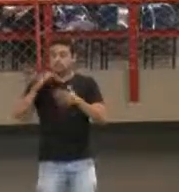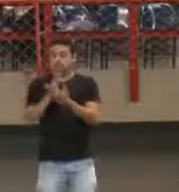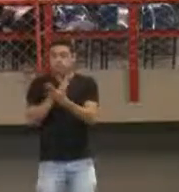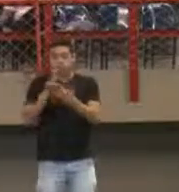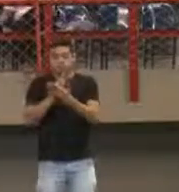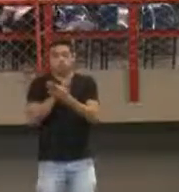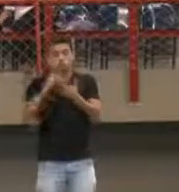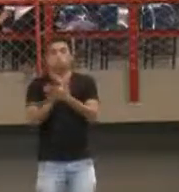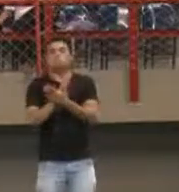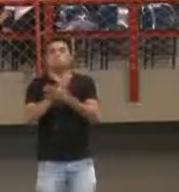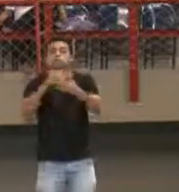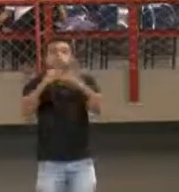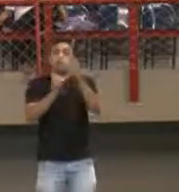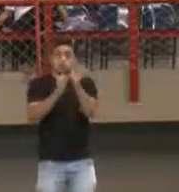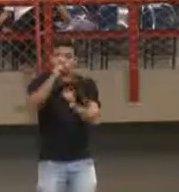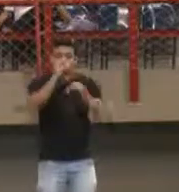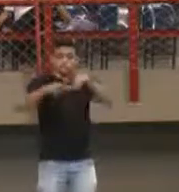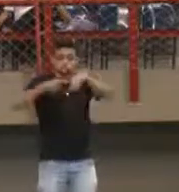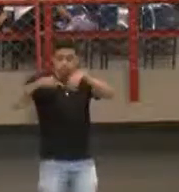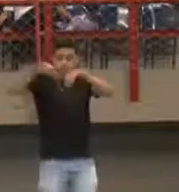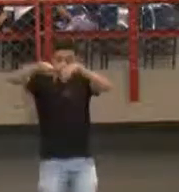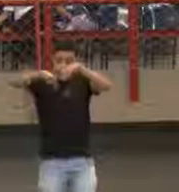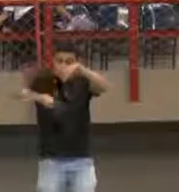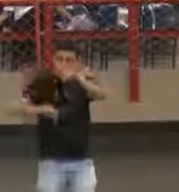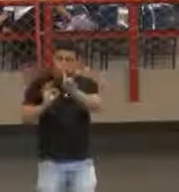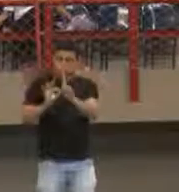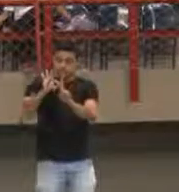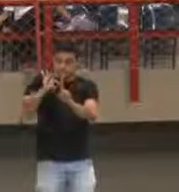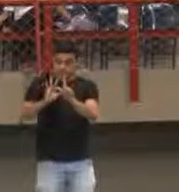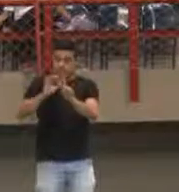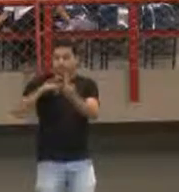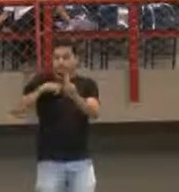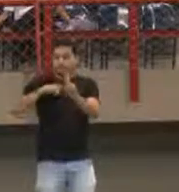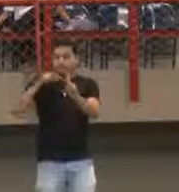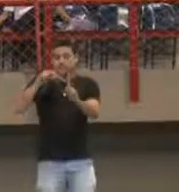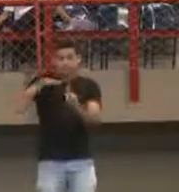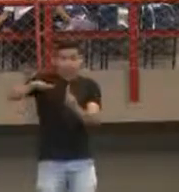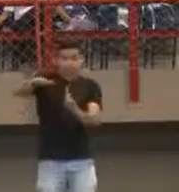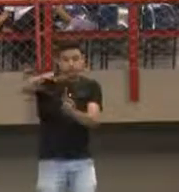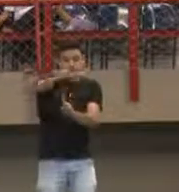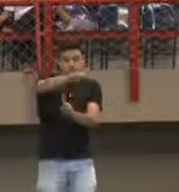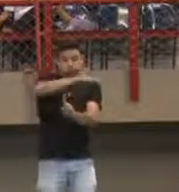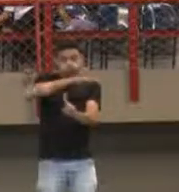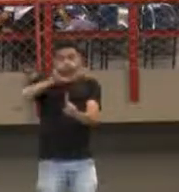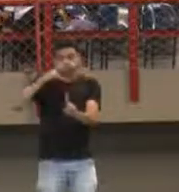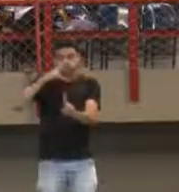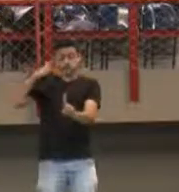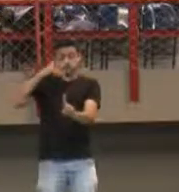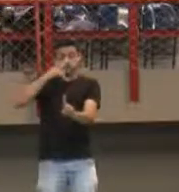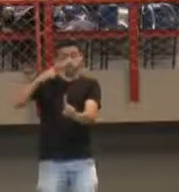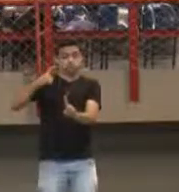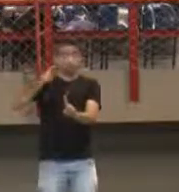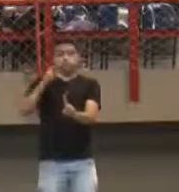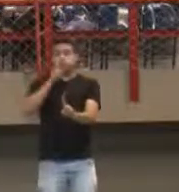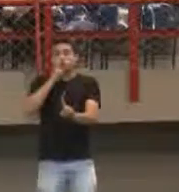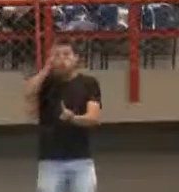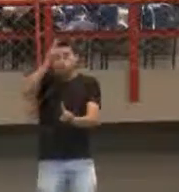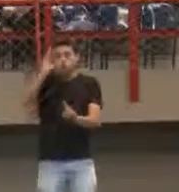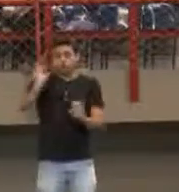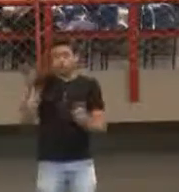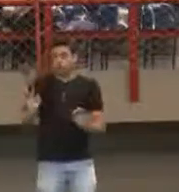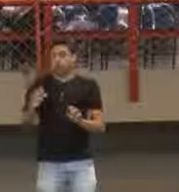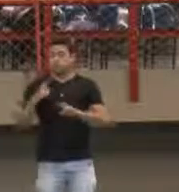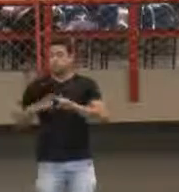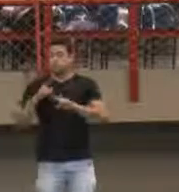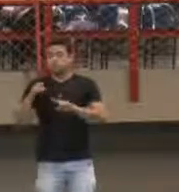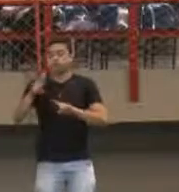usinas geotérmicas, próximo ali, o negócio fica mal cheiroso mesmo. É um